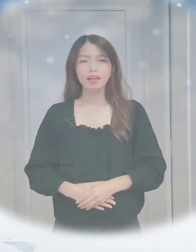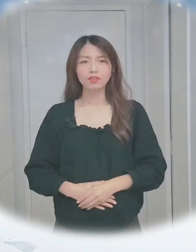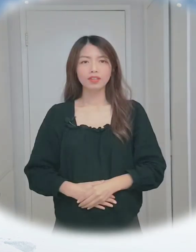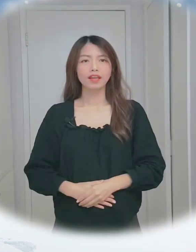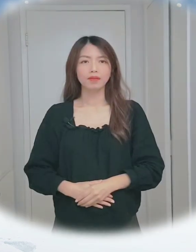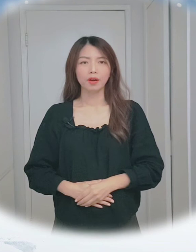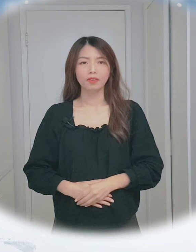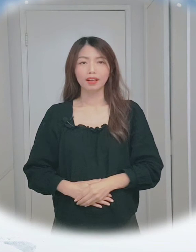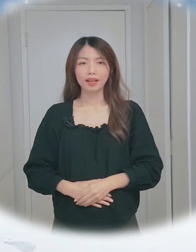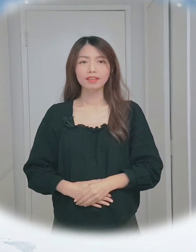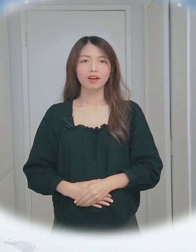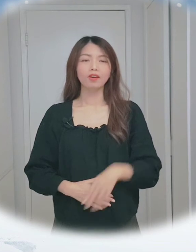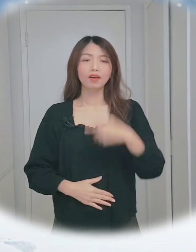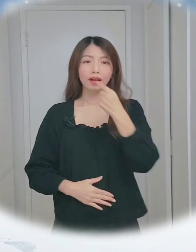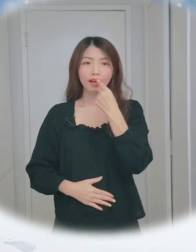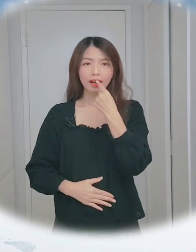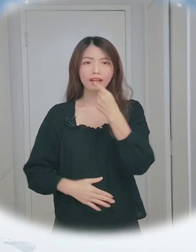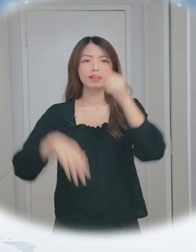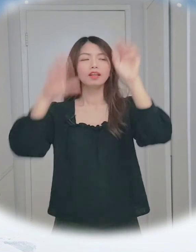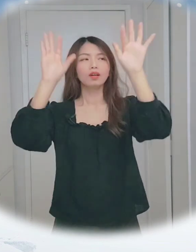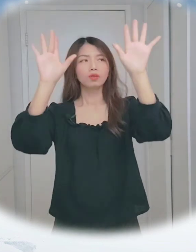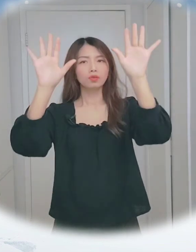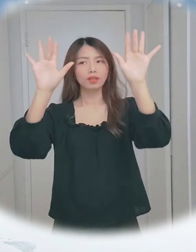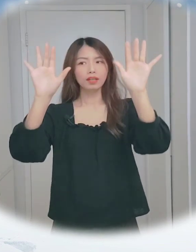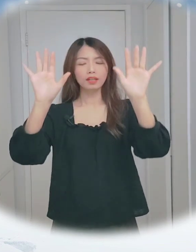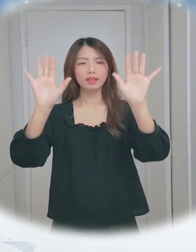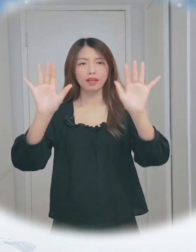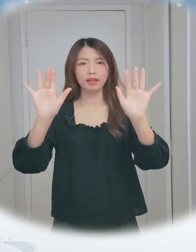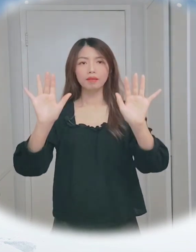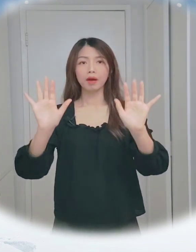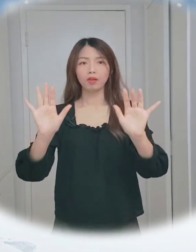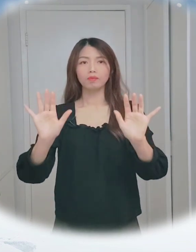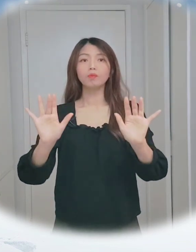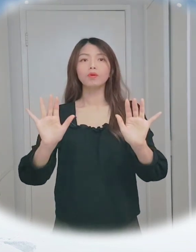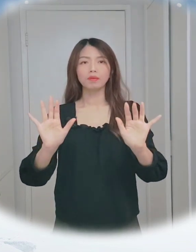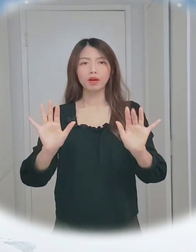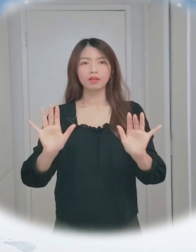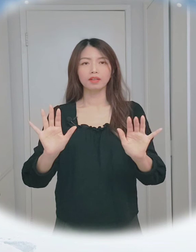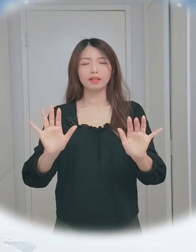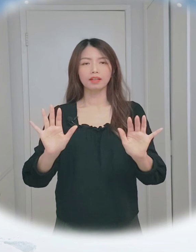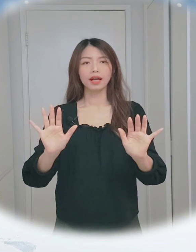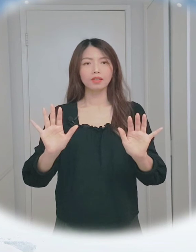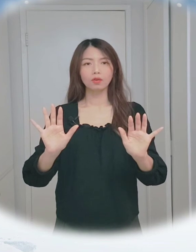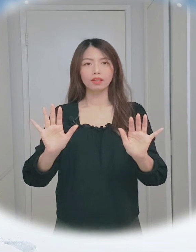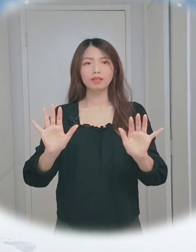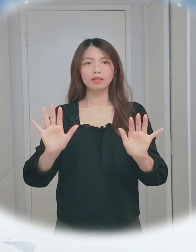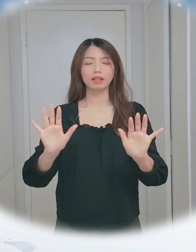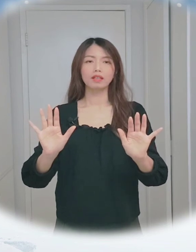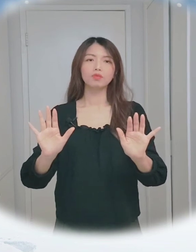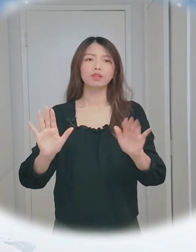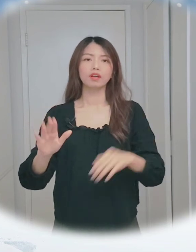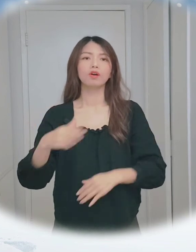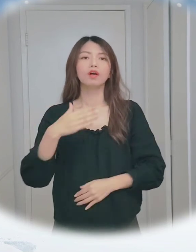하얀 눈이 내리면 아까 했죠. 하얀 눈이 내리면 모모라면 모모라면 이라는 가정의